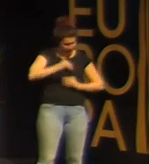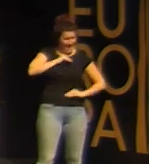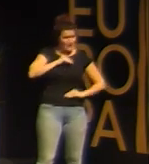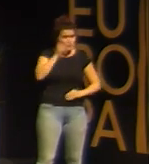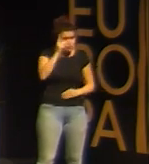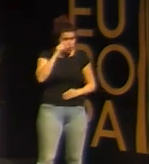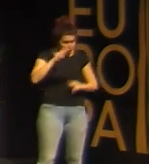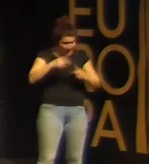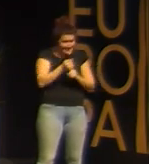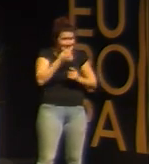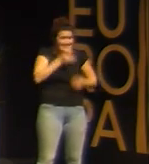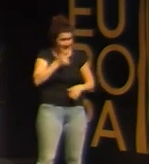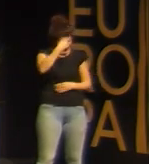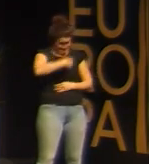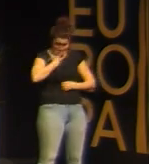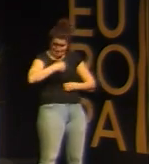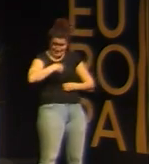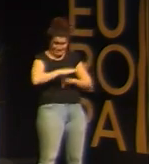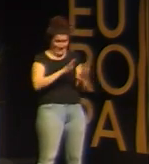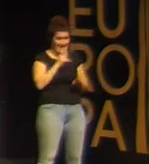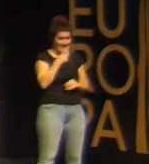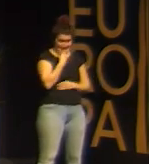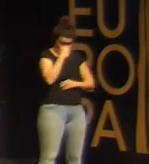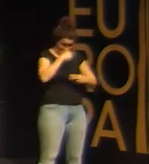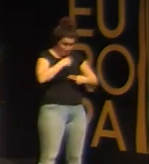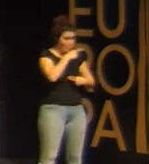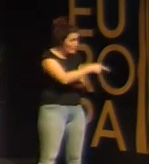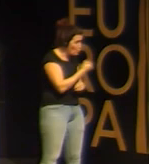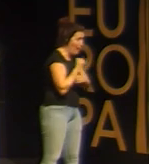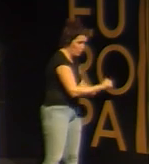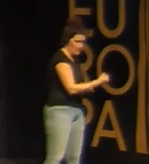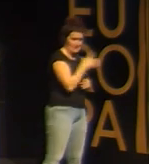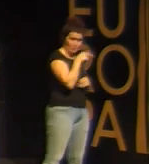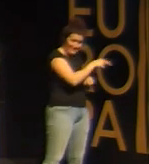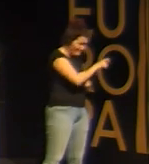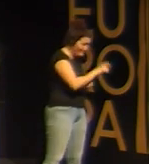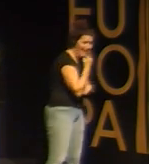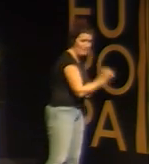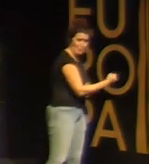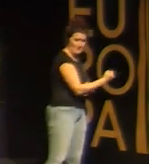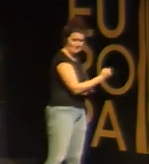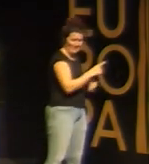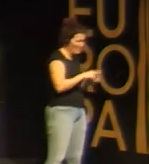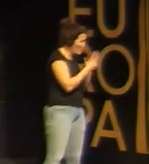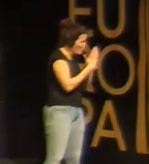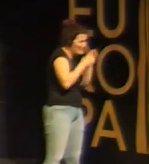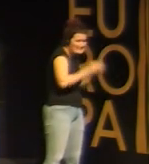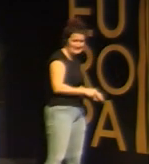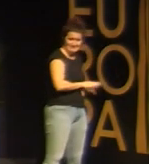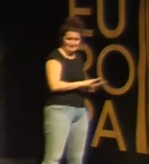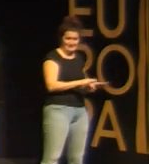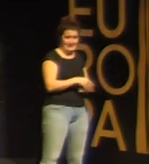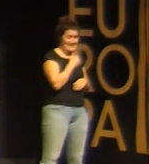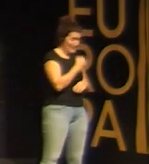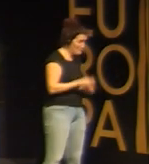él iba a encontrar su mejor versión porque tú lo apoyas porque tú la apoya de manera incondicional y les vamos